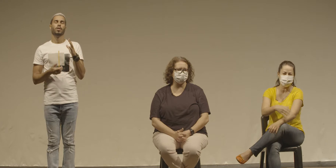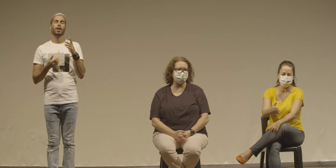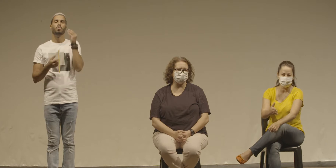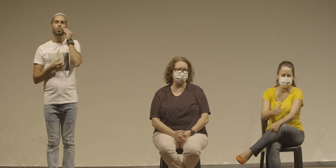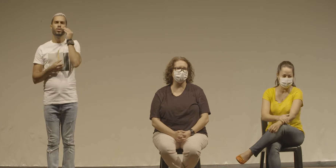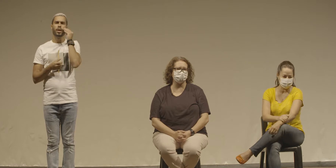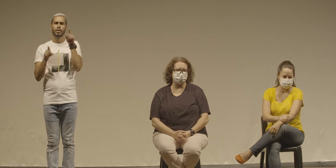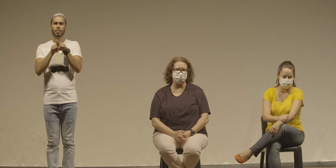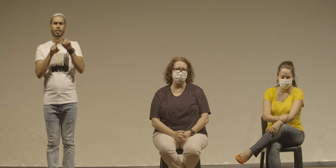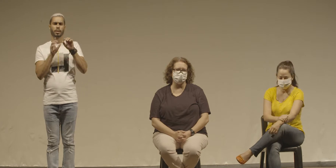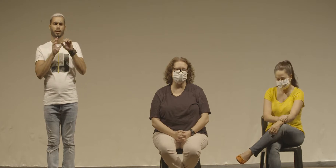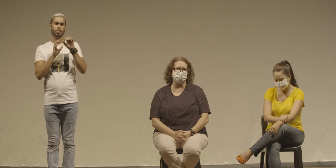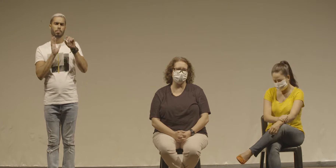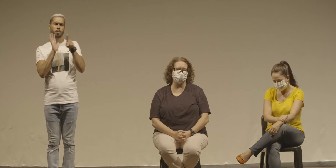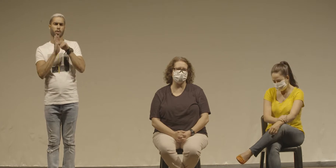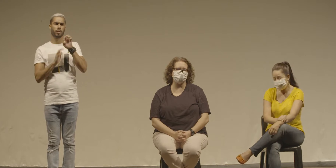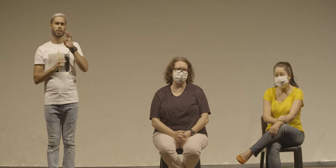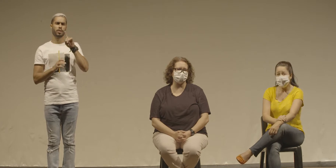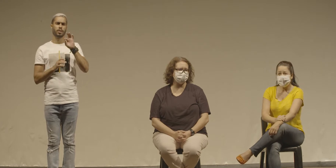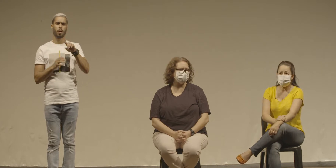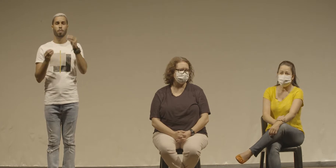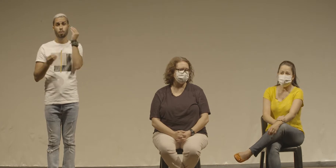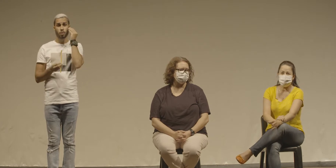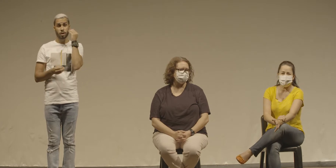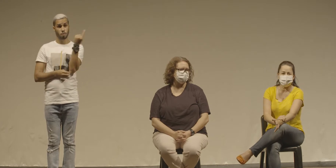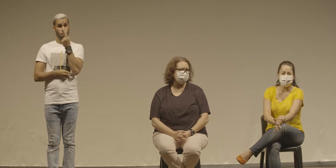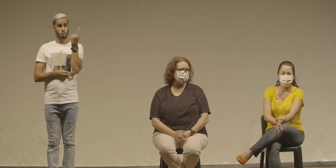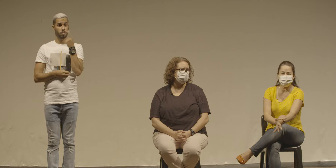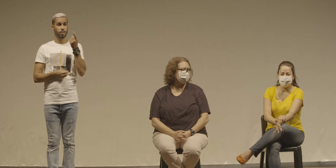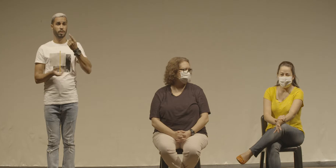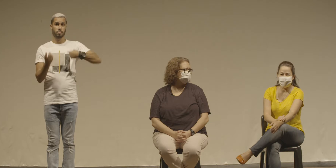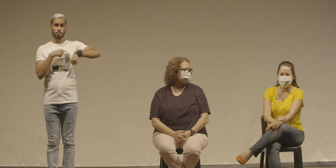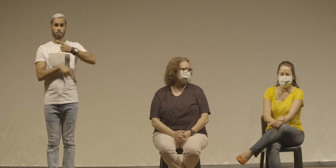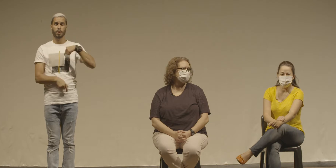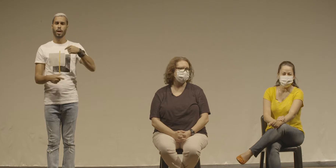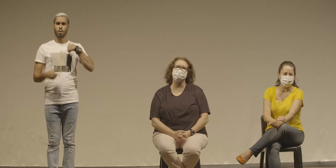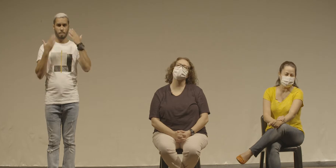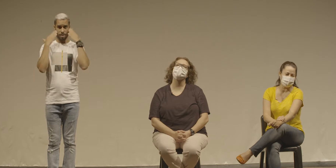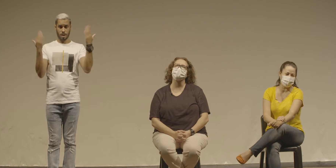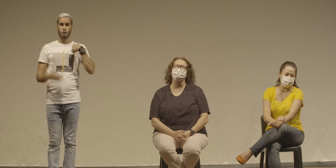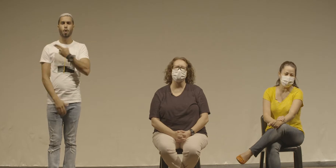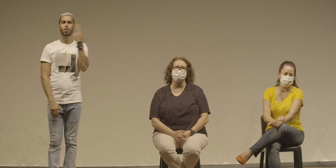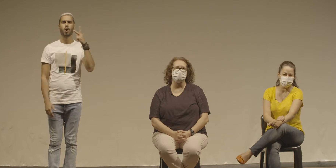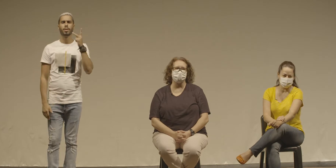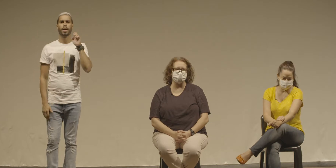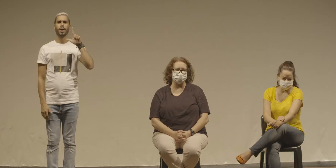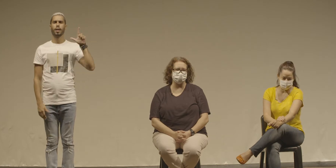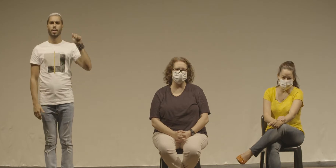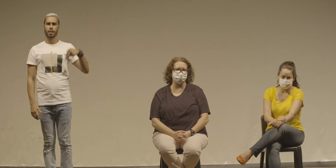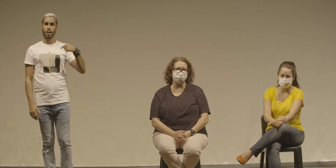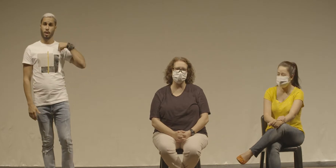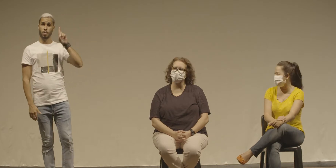oportunidade da gente fazer essa circulação. Bom, deixa eu me apresentar, meu nome é Ellen, eu sou produtora, roteirista e